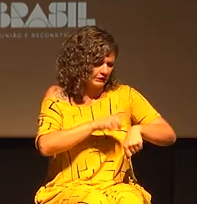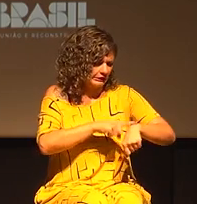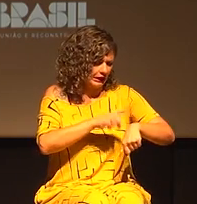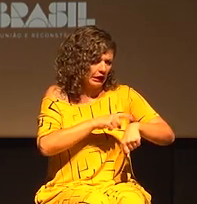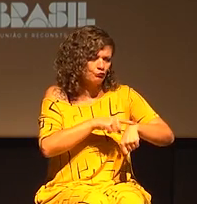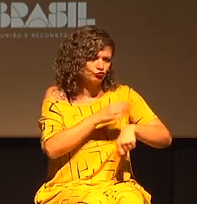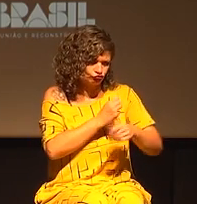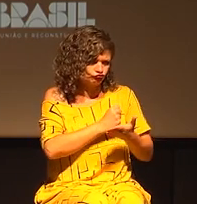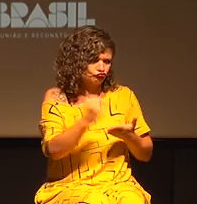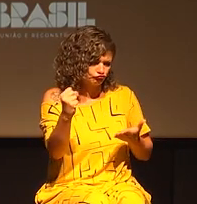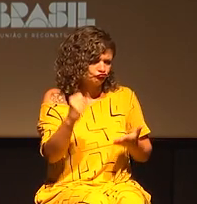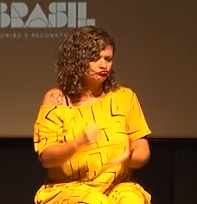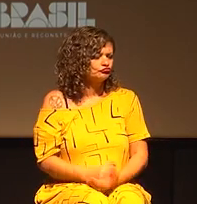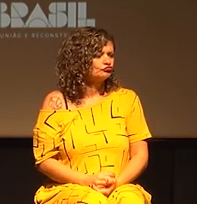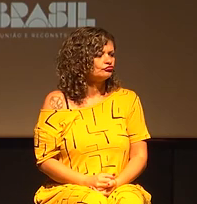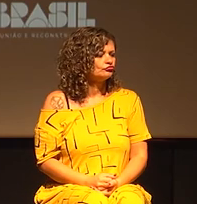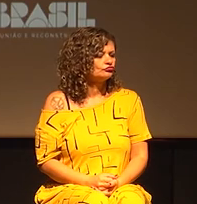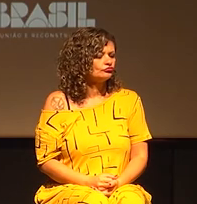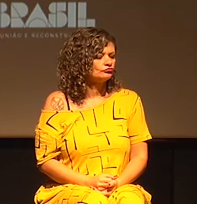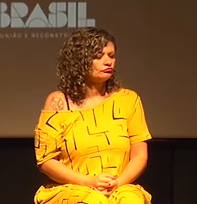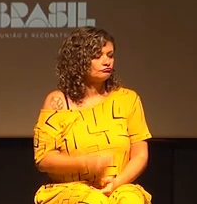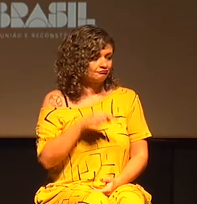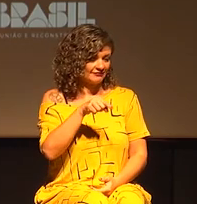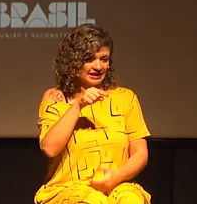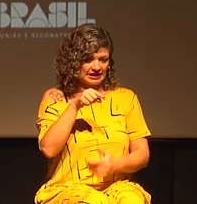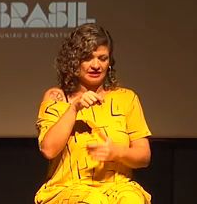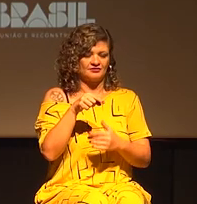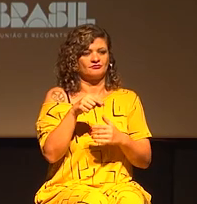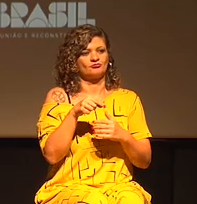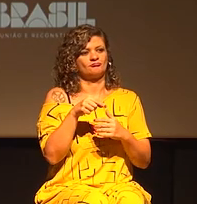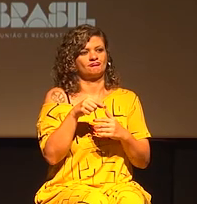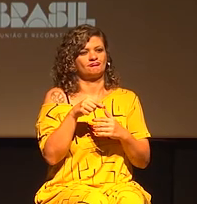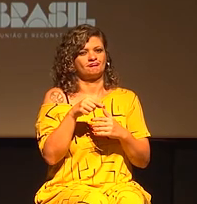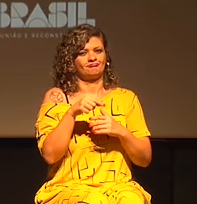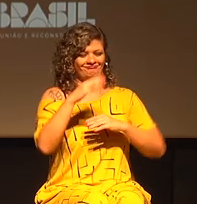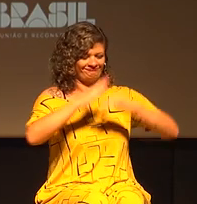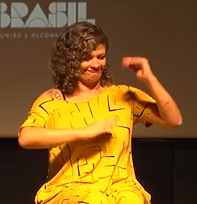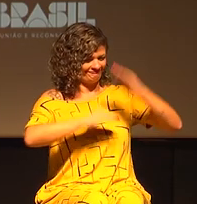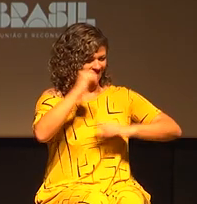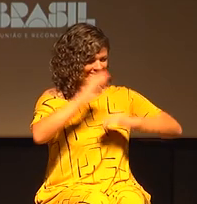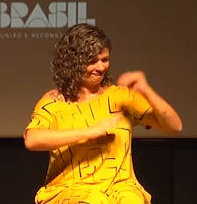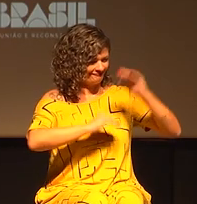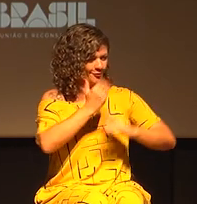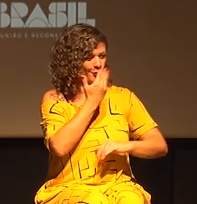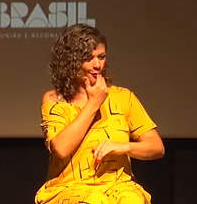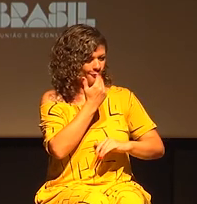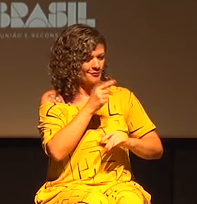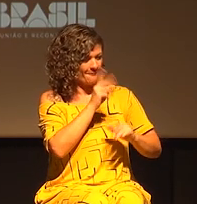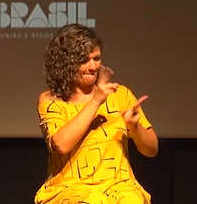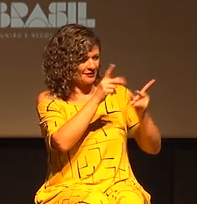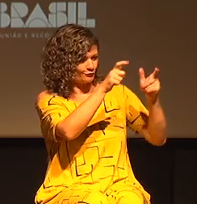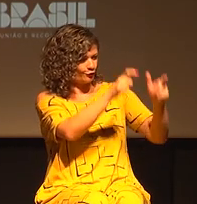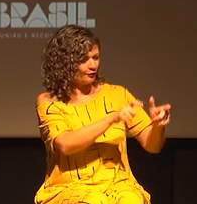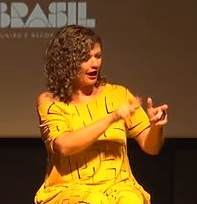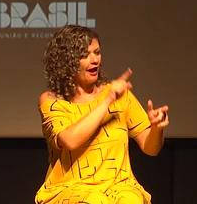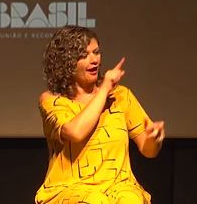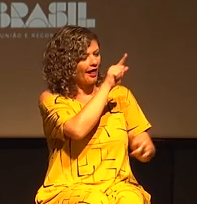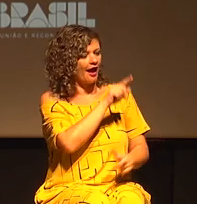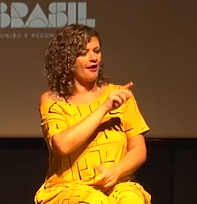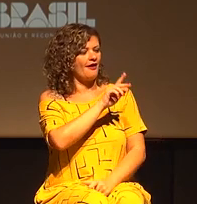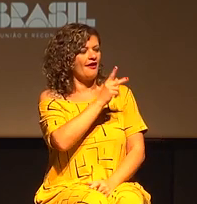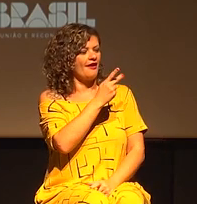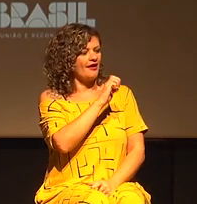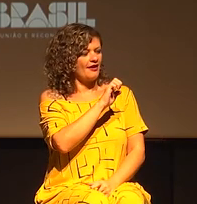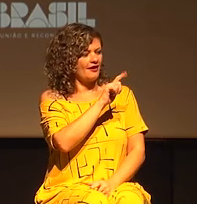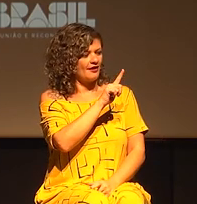com tempo corrido que que essa que essa produção né de de refeições lá na naquele local de Heliópolis ele ele gerou uma